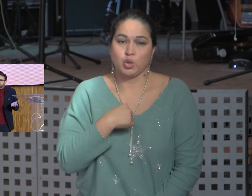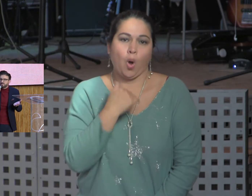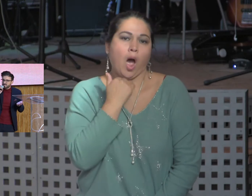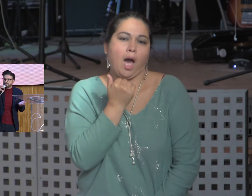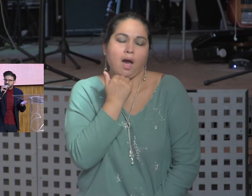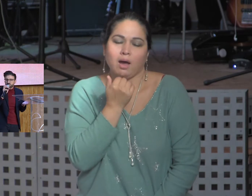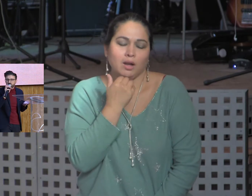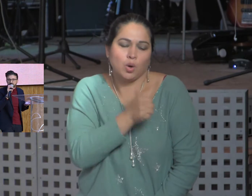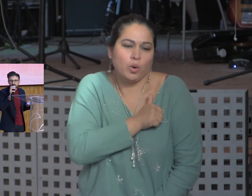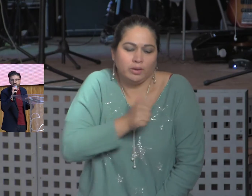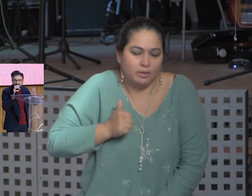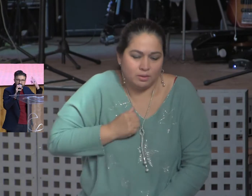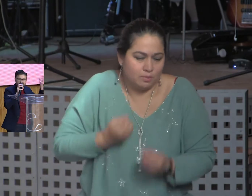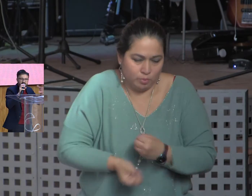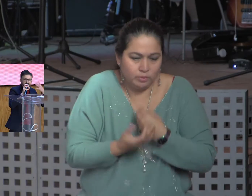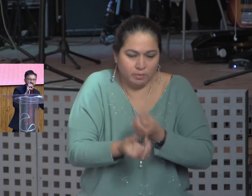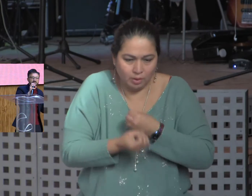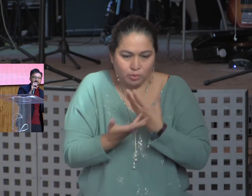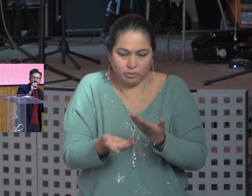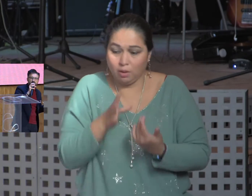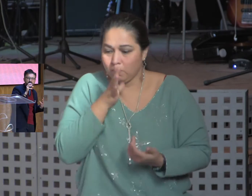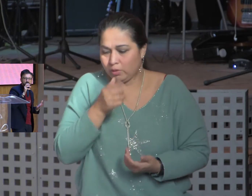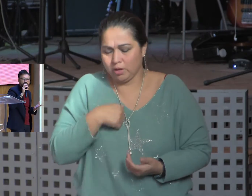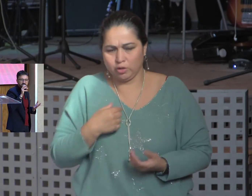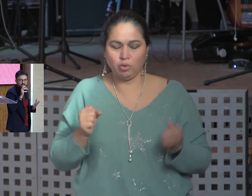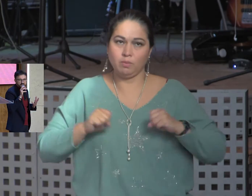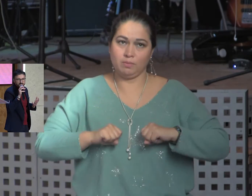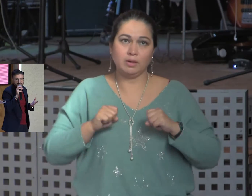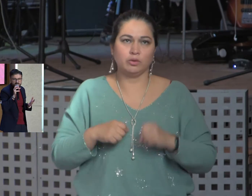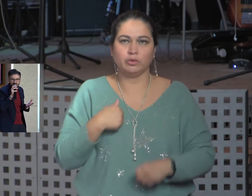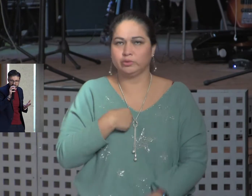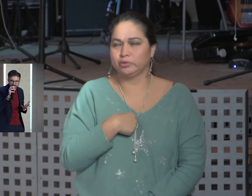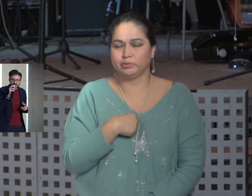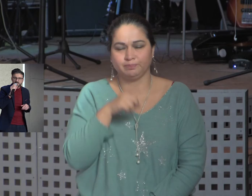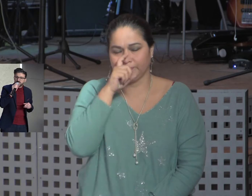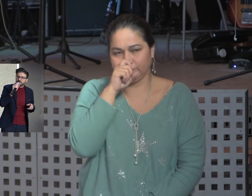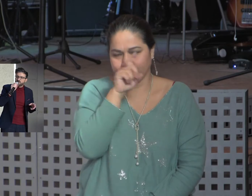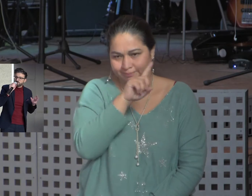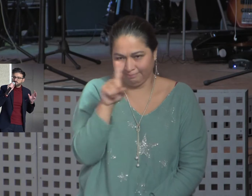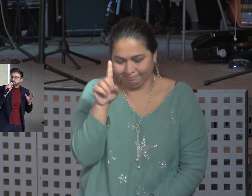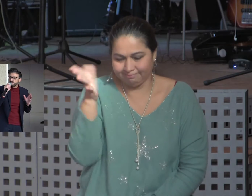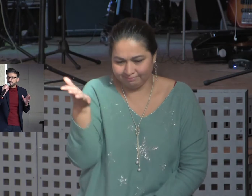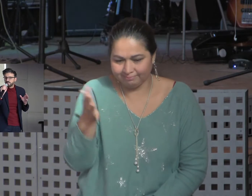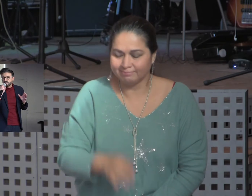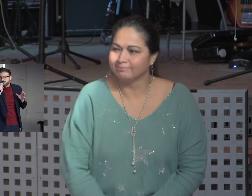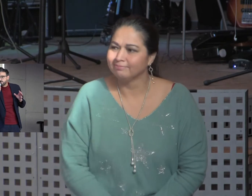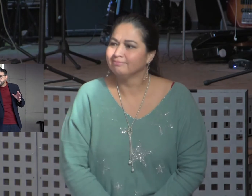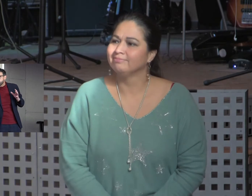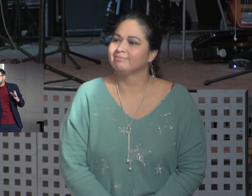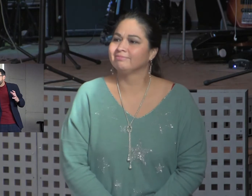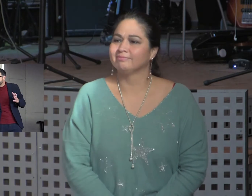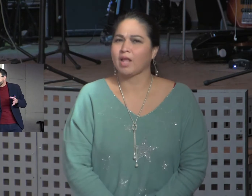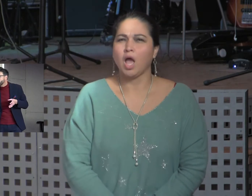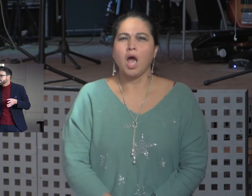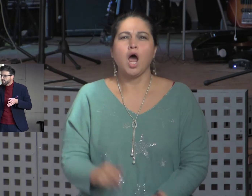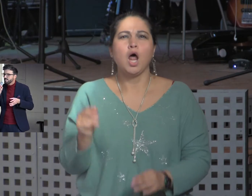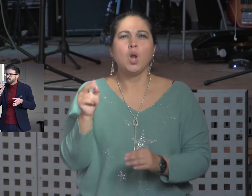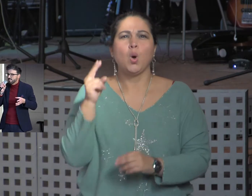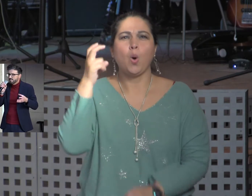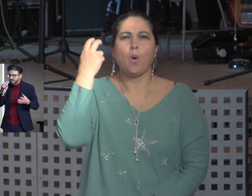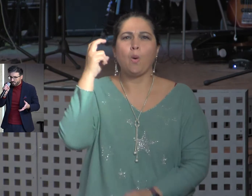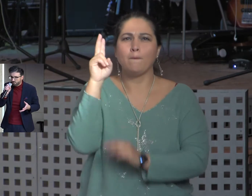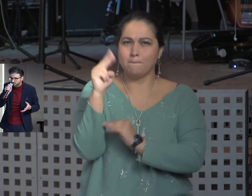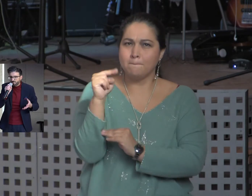me repito, ya estoy mayor y a veces no me acuerdo de lo que he contado. Los viernes por la